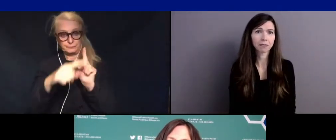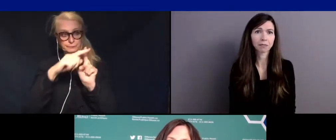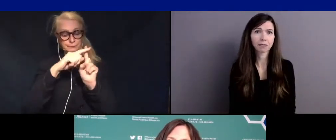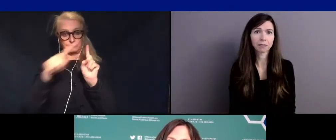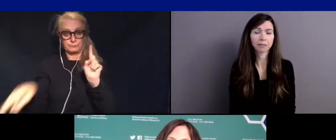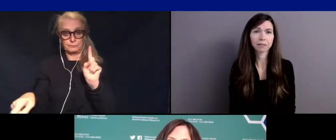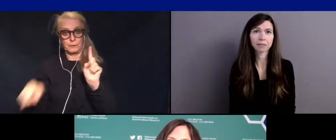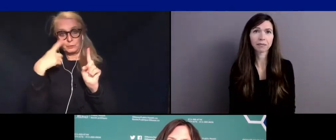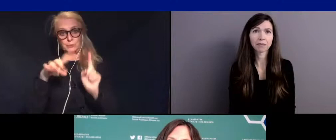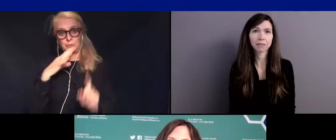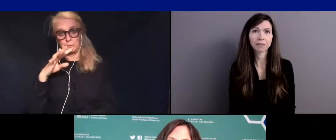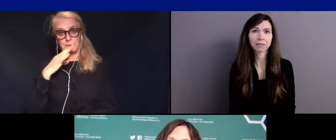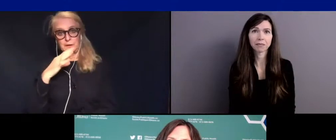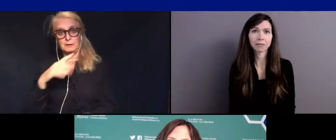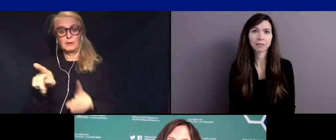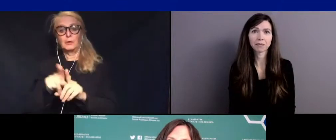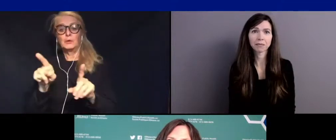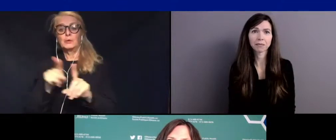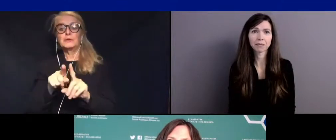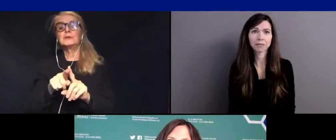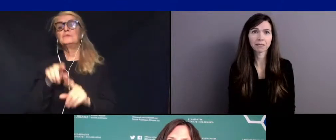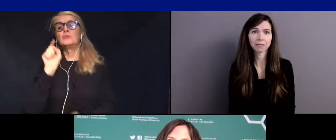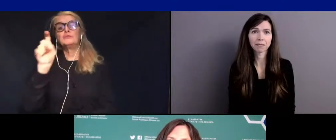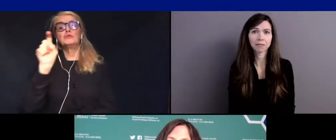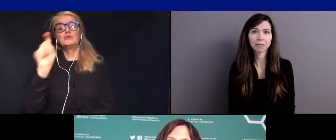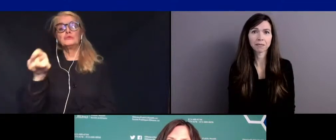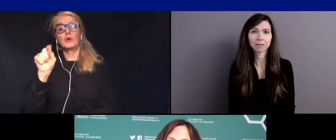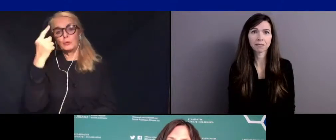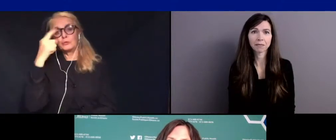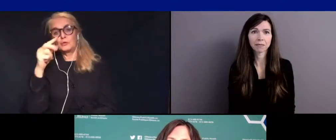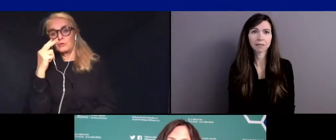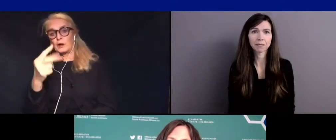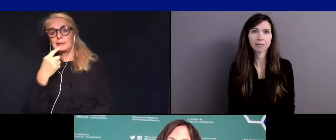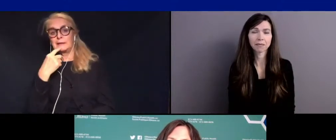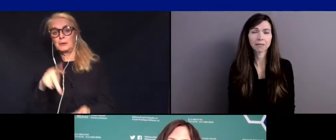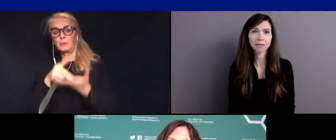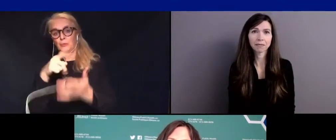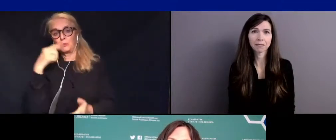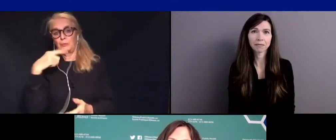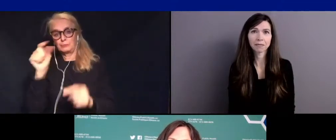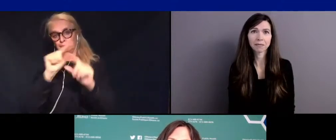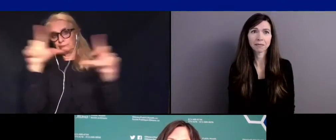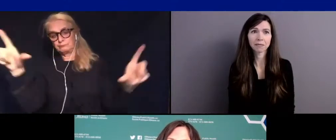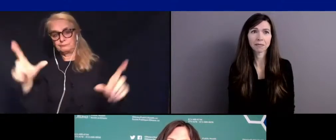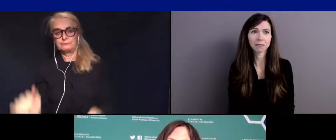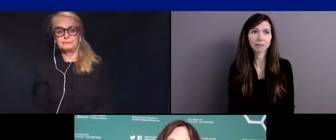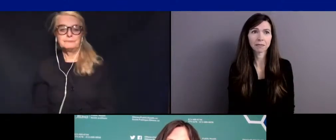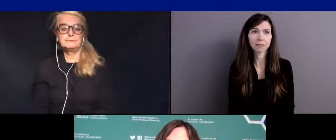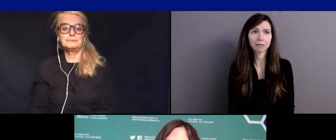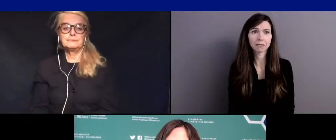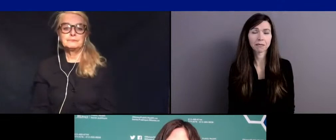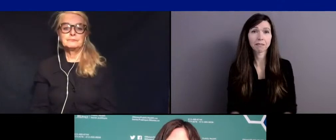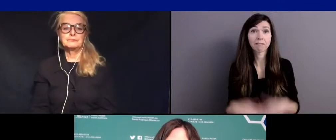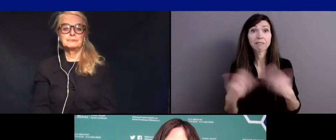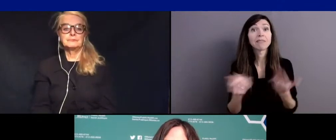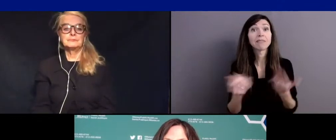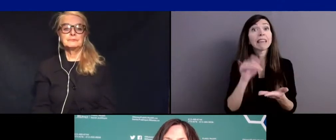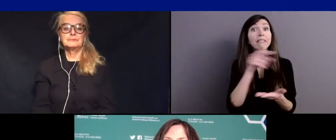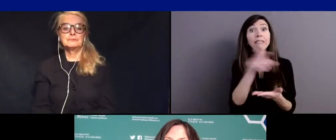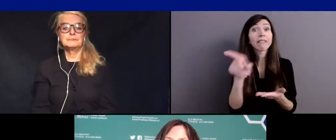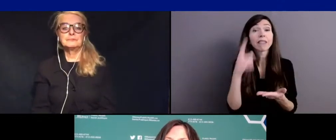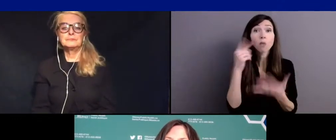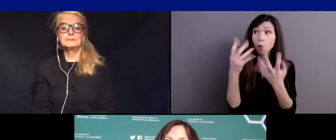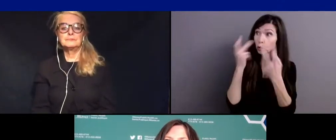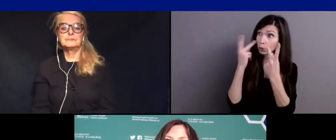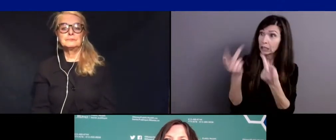les porte-paroles. Le bouton est situé en haut à la droite de l'écran. Reporters with accessibility needs can ping José Serra, the ASL